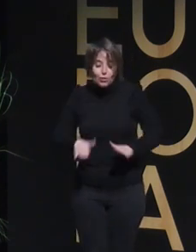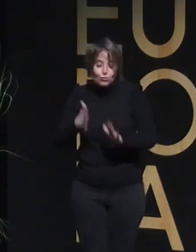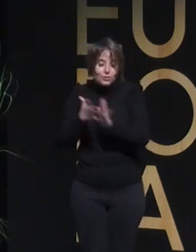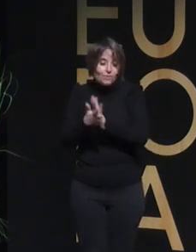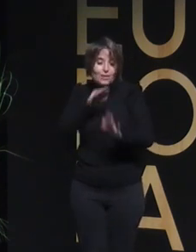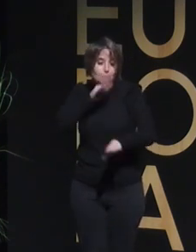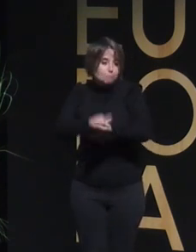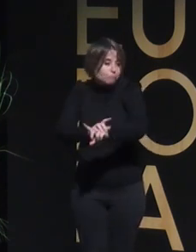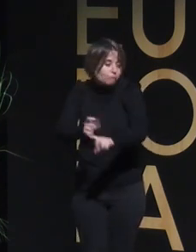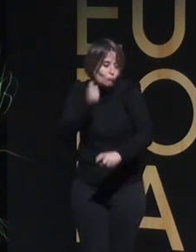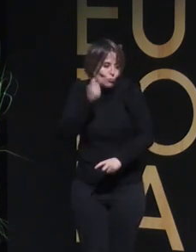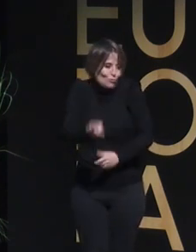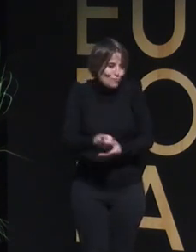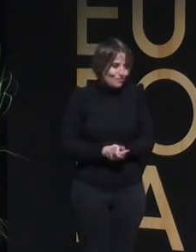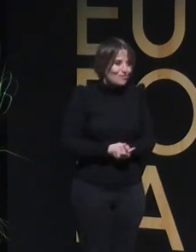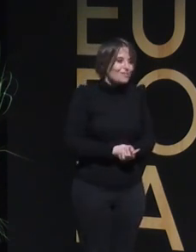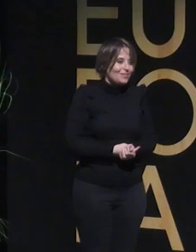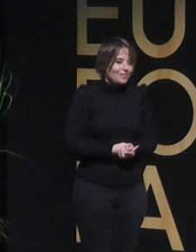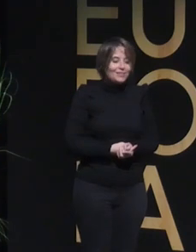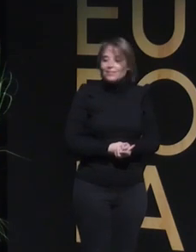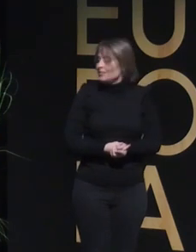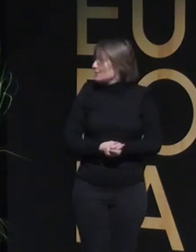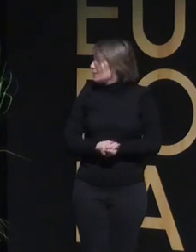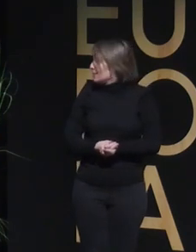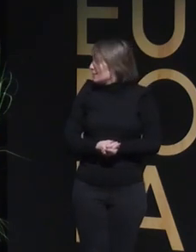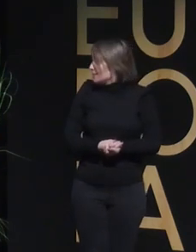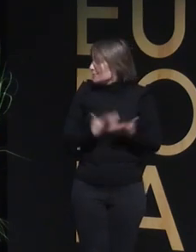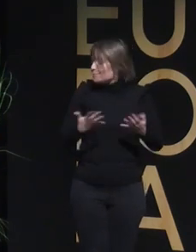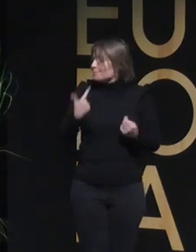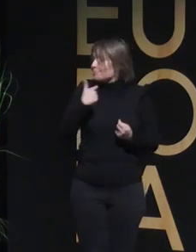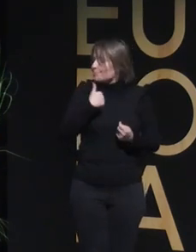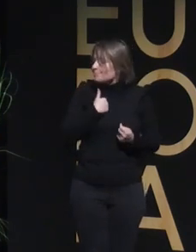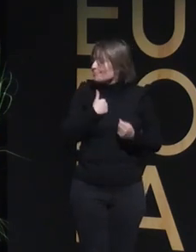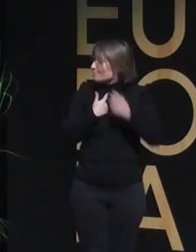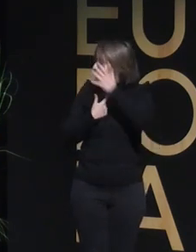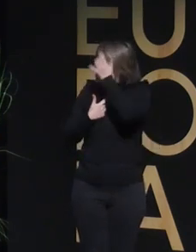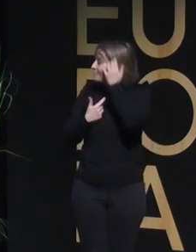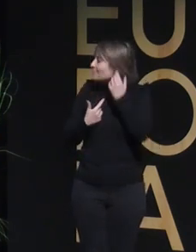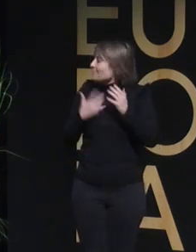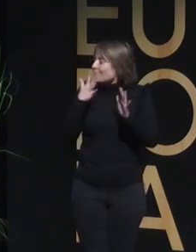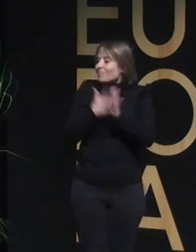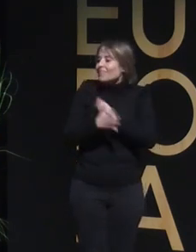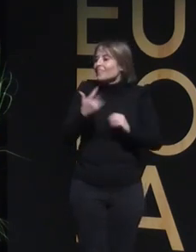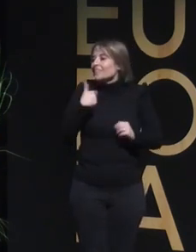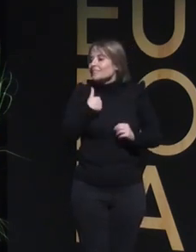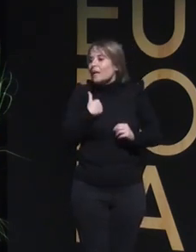atractivo. ¿Me explico? O sea, yo ayer con los pequeños... No es lo que está deseando en ese momento.